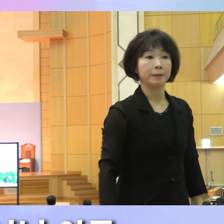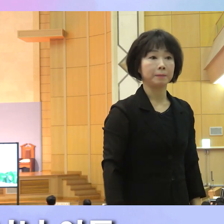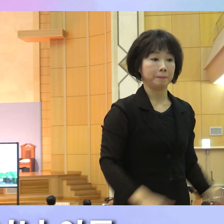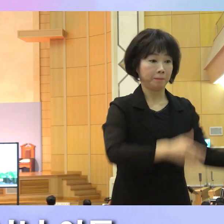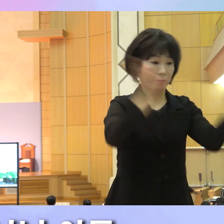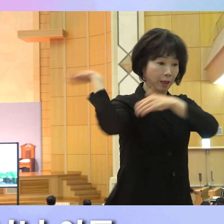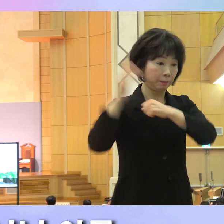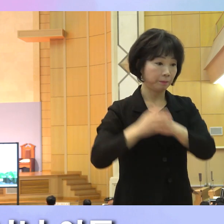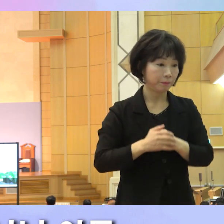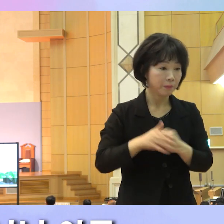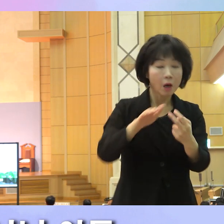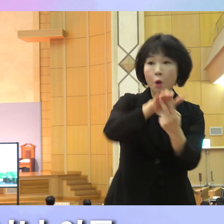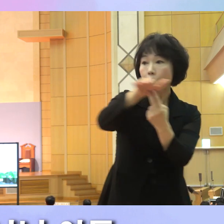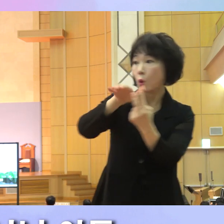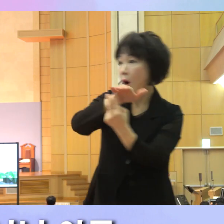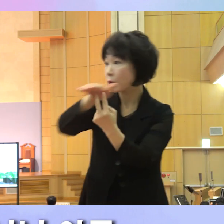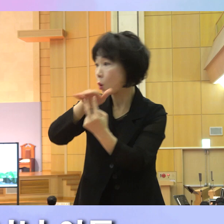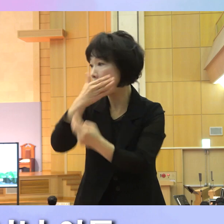19절,